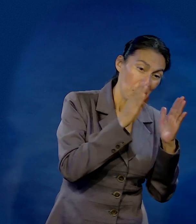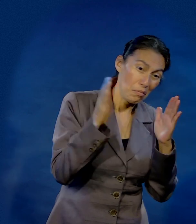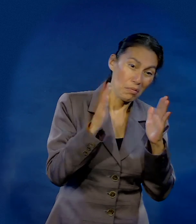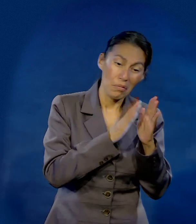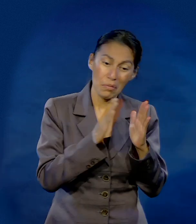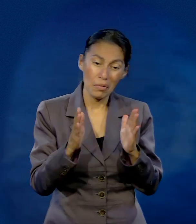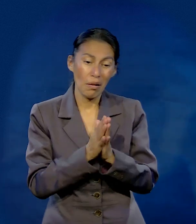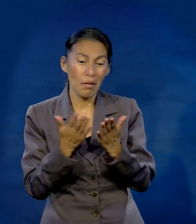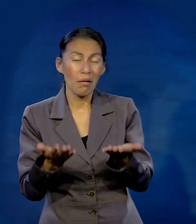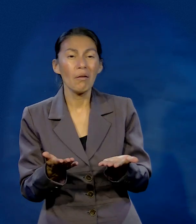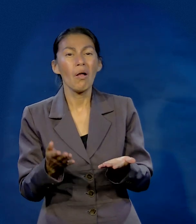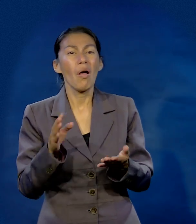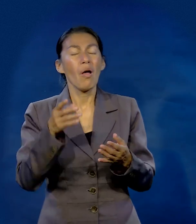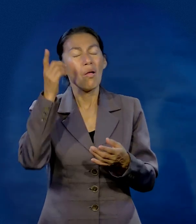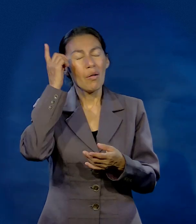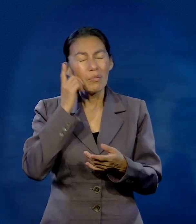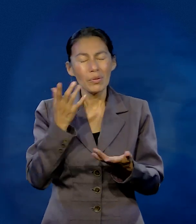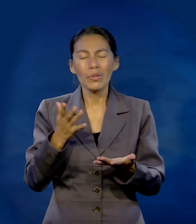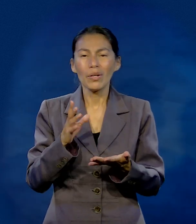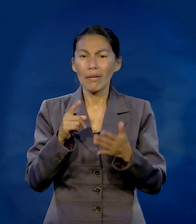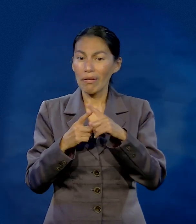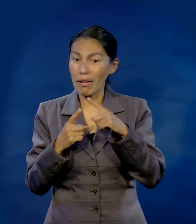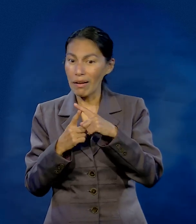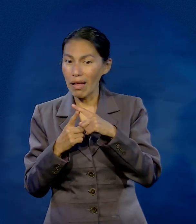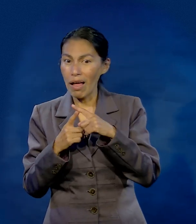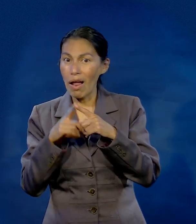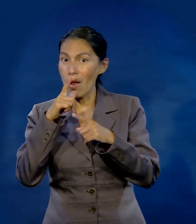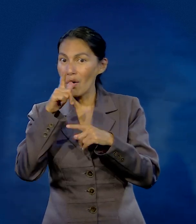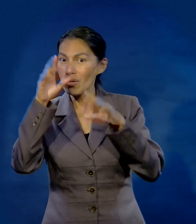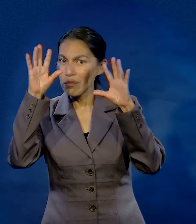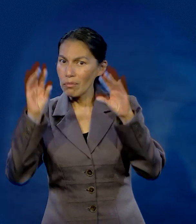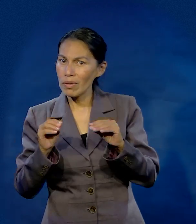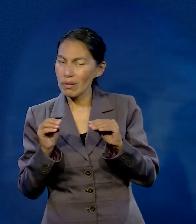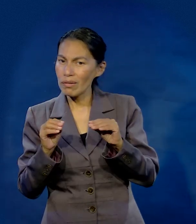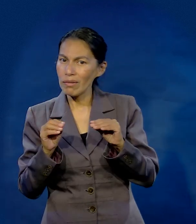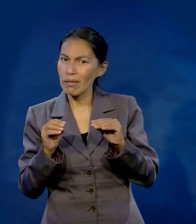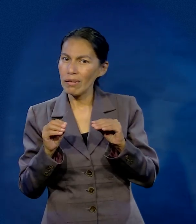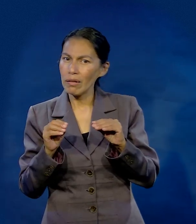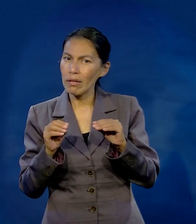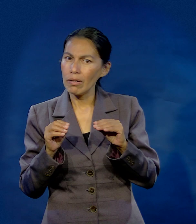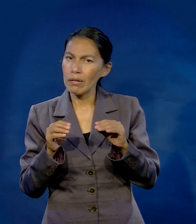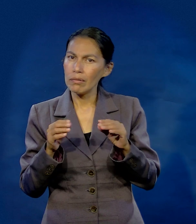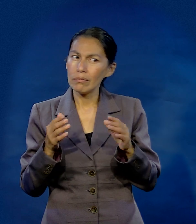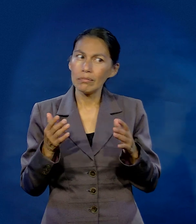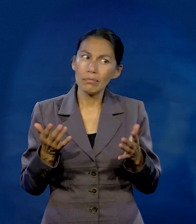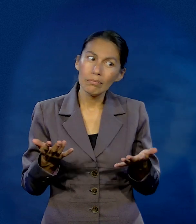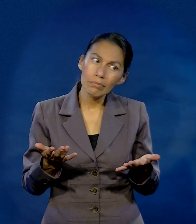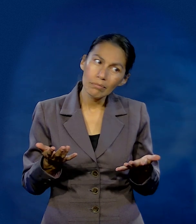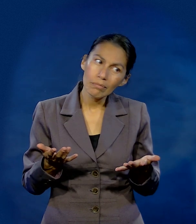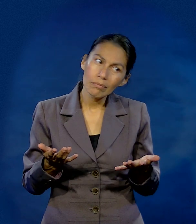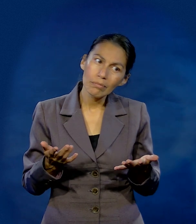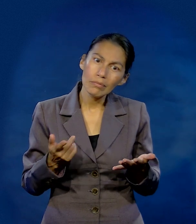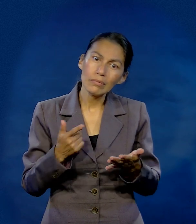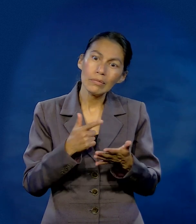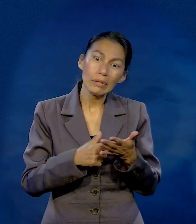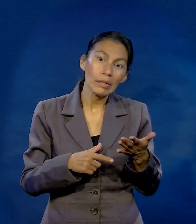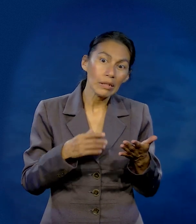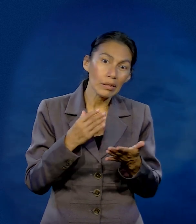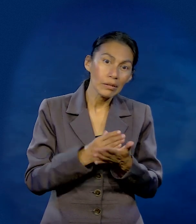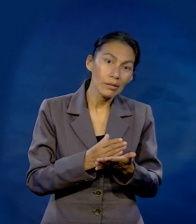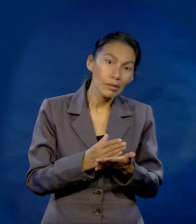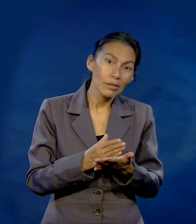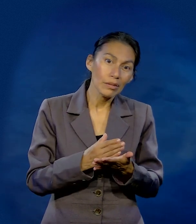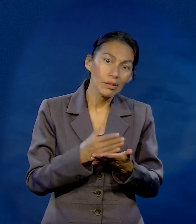llega cinco minutos antes y cuál es la tarea así aquí la Terminamos ya terminando toda la clase de tarde sale